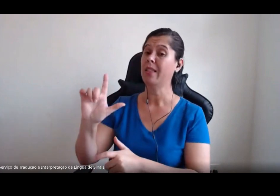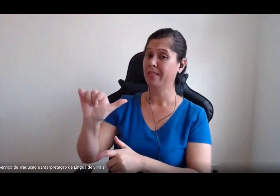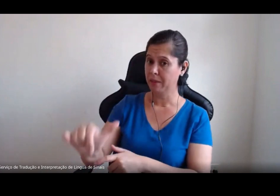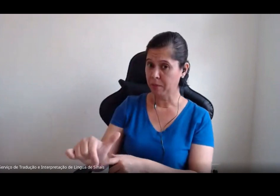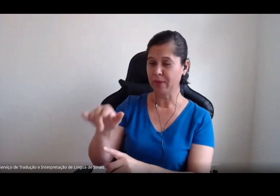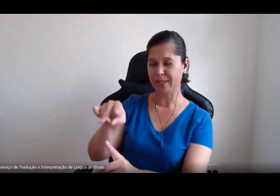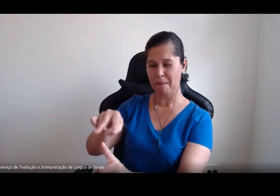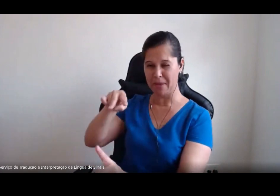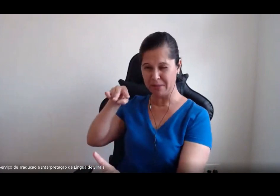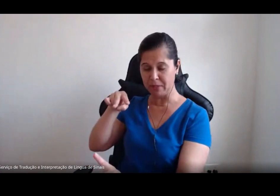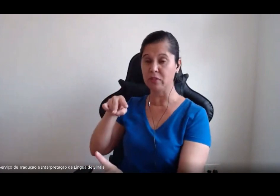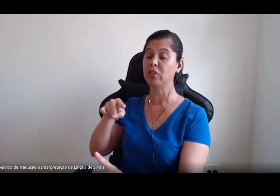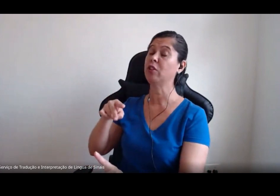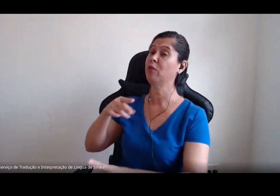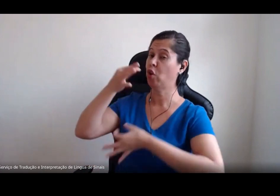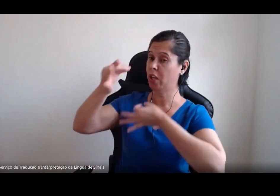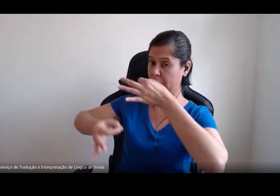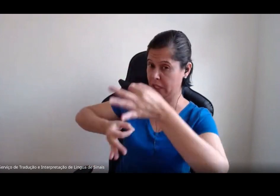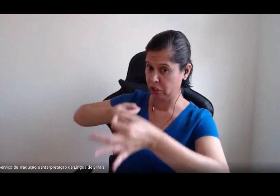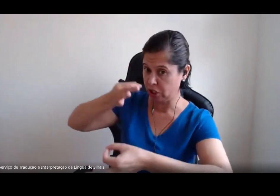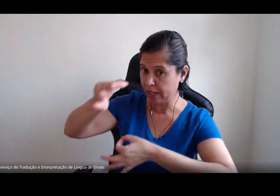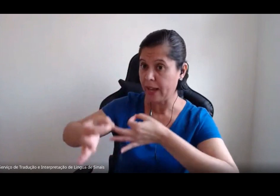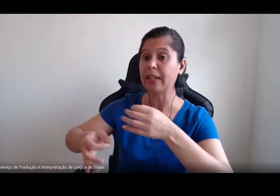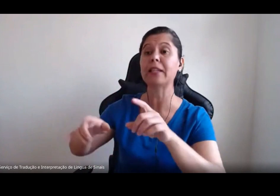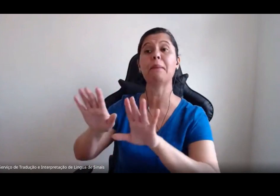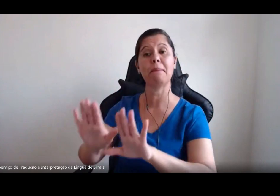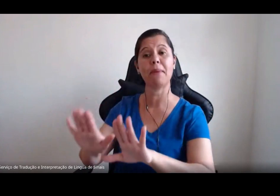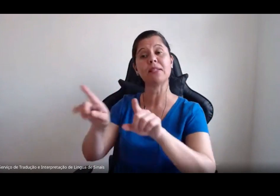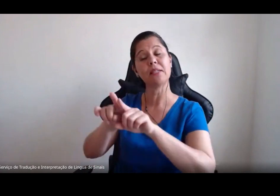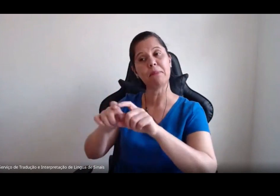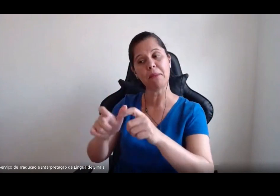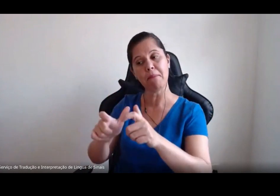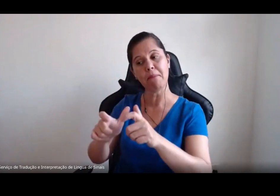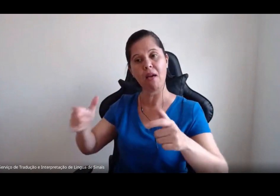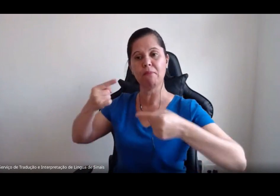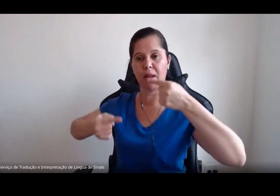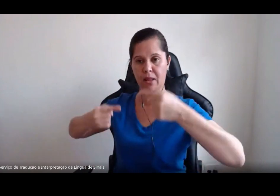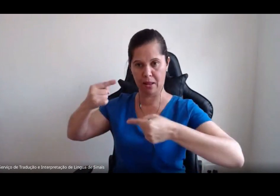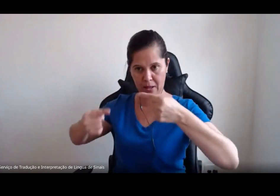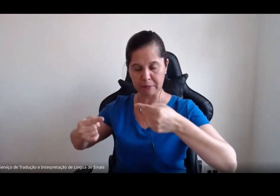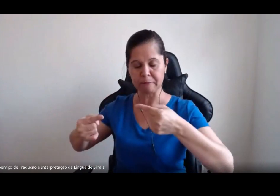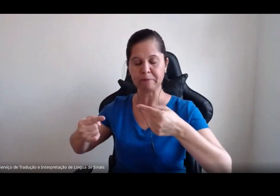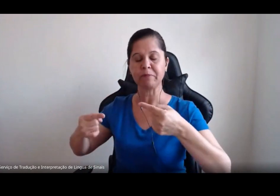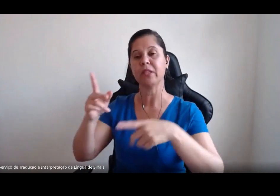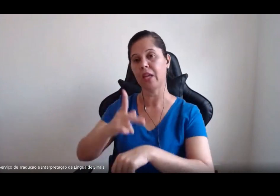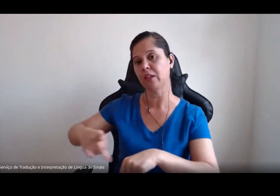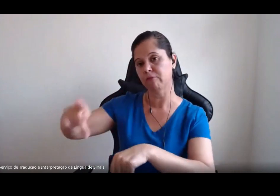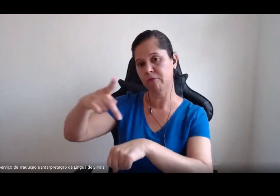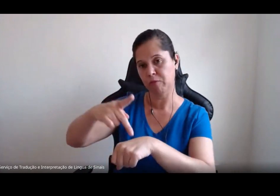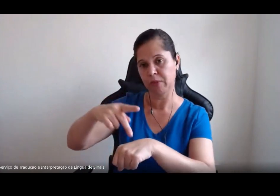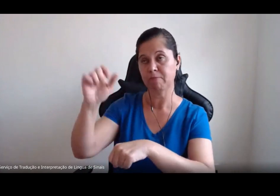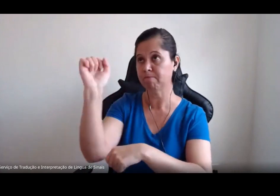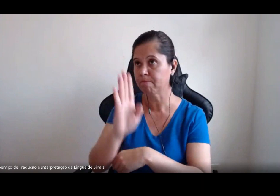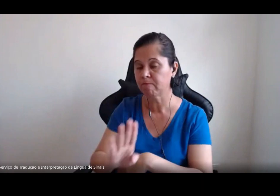visão foi sendo criticada e foi sendo ampliada, né? E as intervenções das políticas linguísticas por parte do